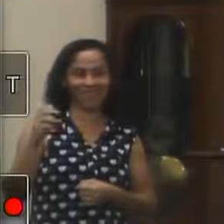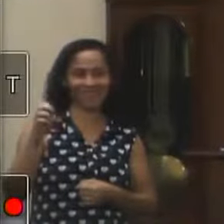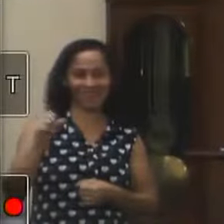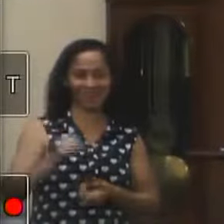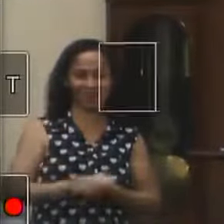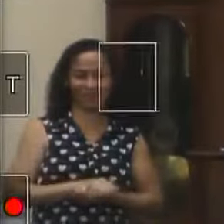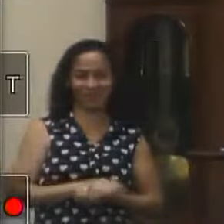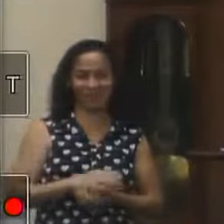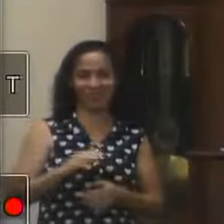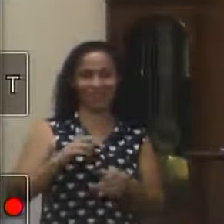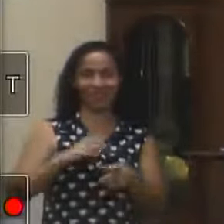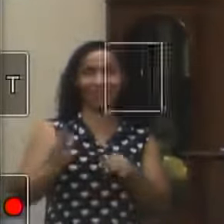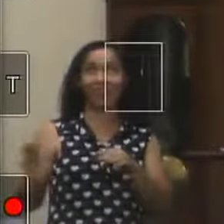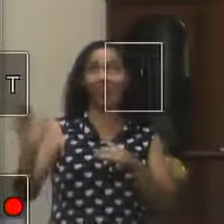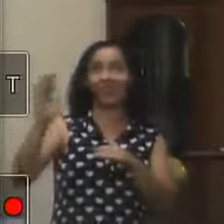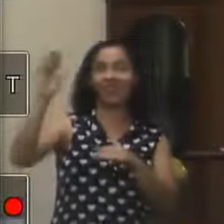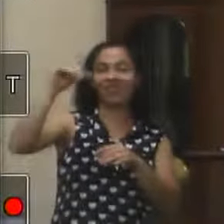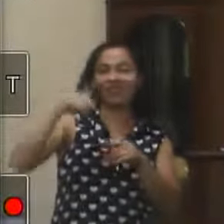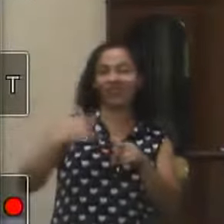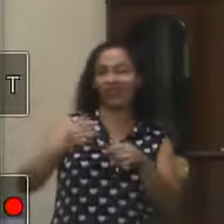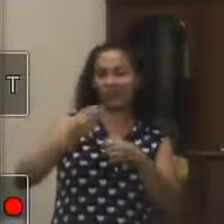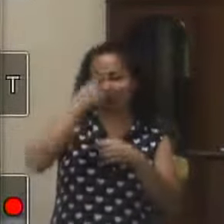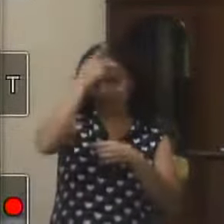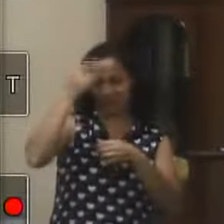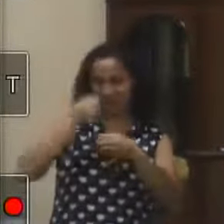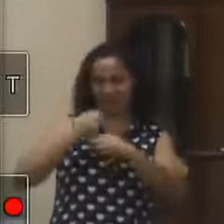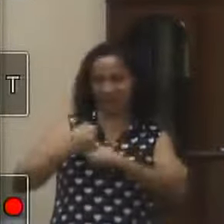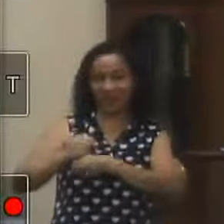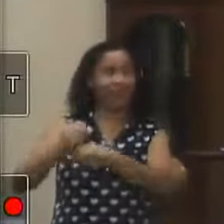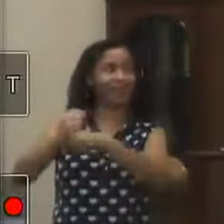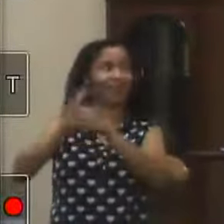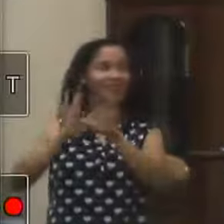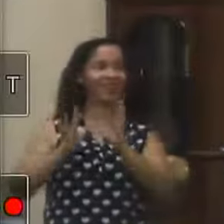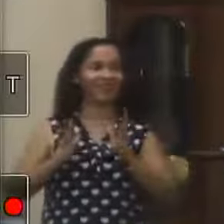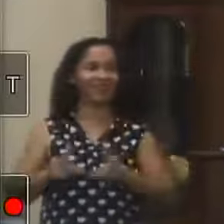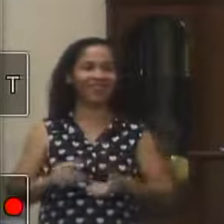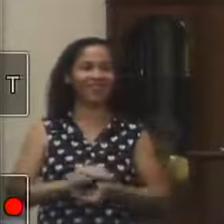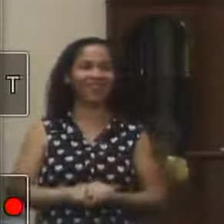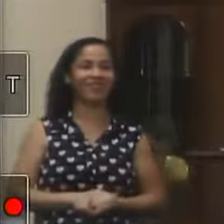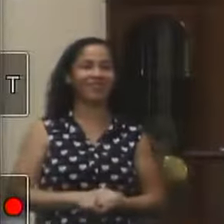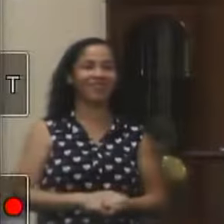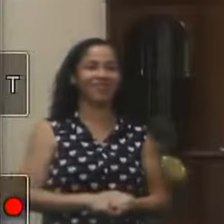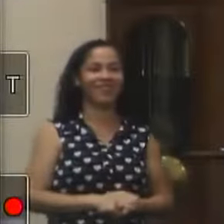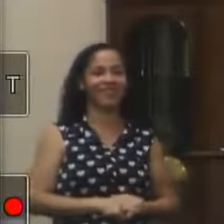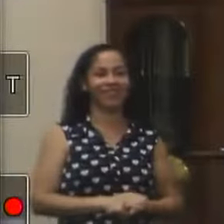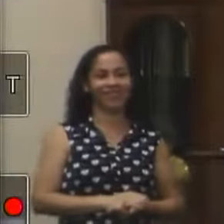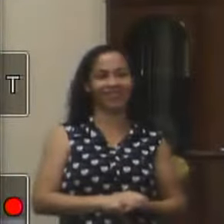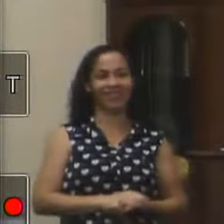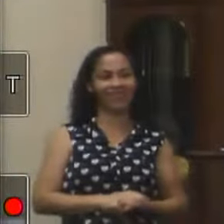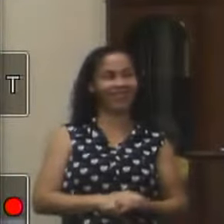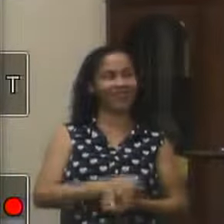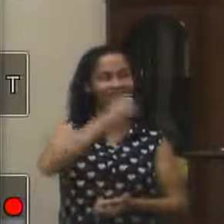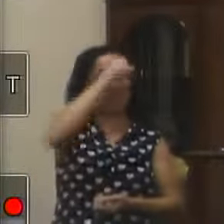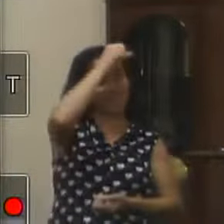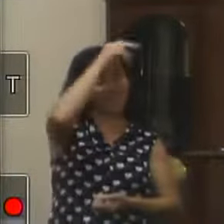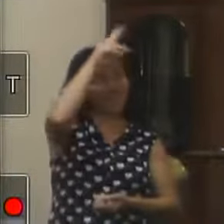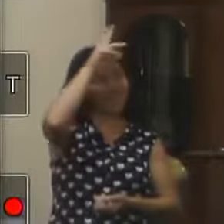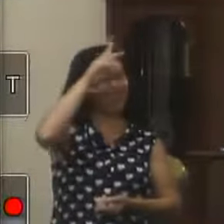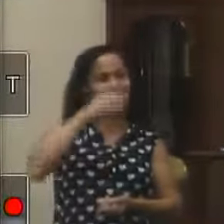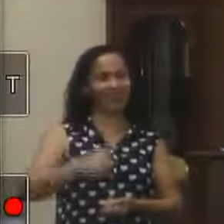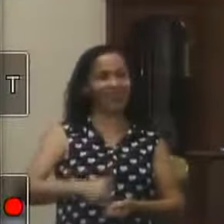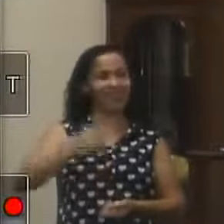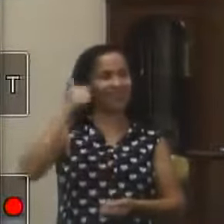do bairro não tem varredor. Então, Silvio, vou falar para você, igual todo mundo está vendo aí que a prefeitura está o quê? Ela está